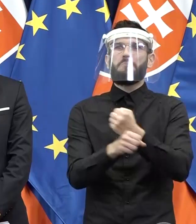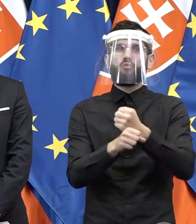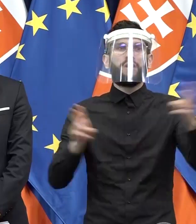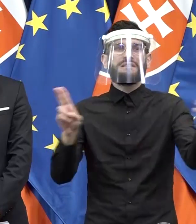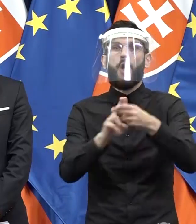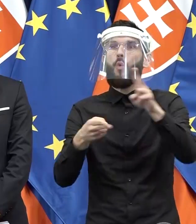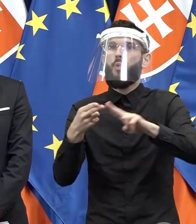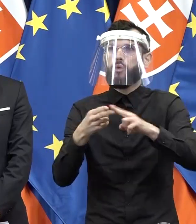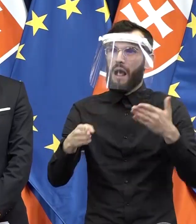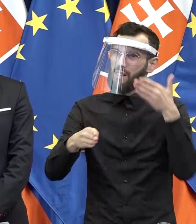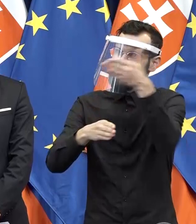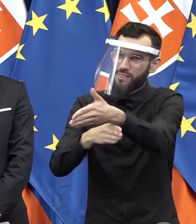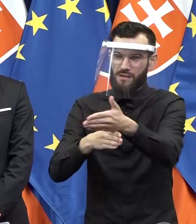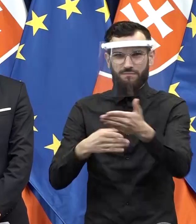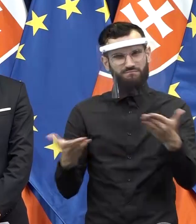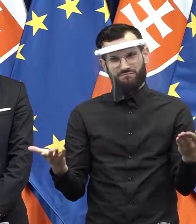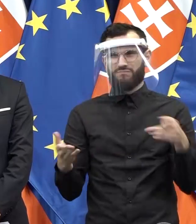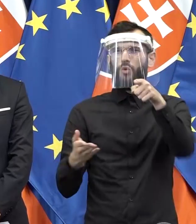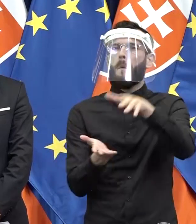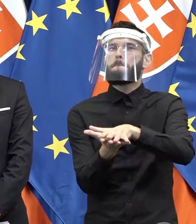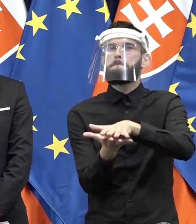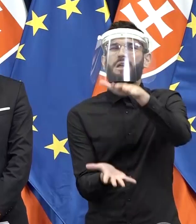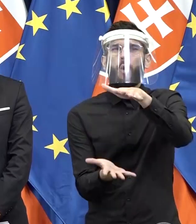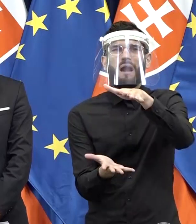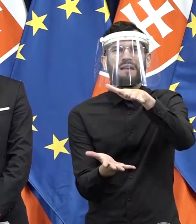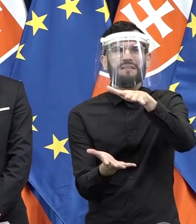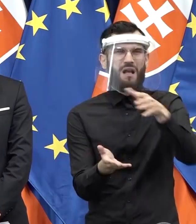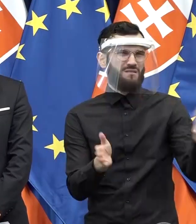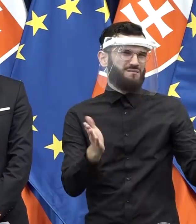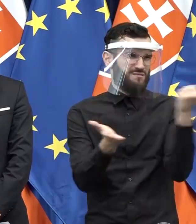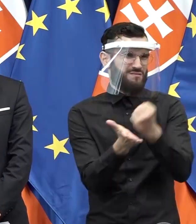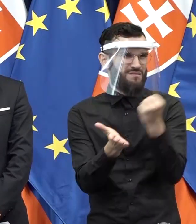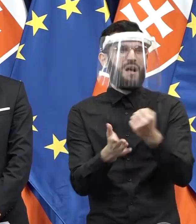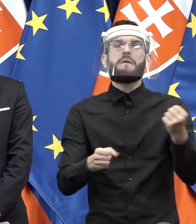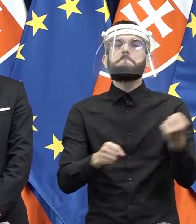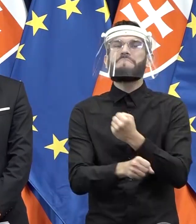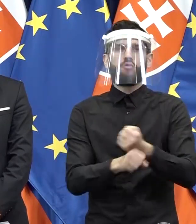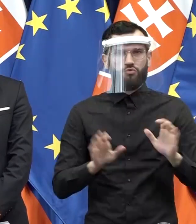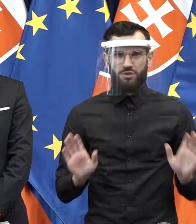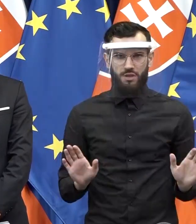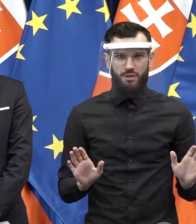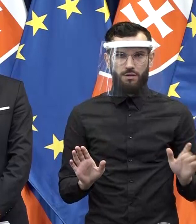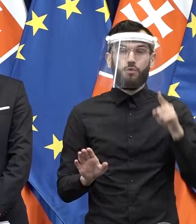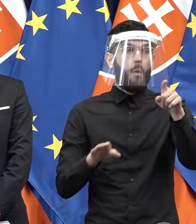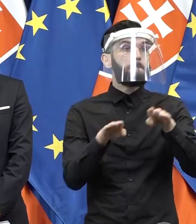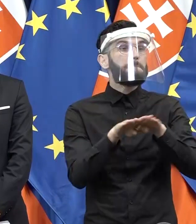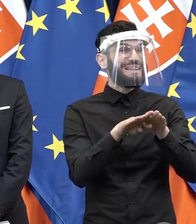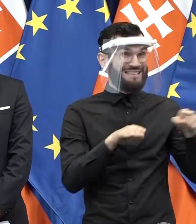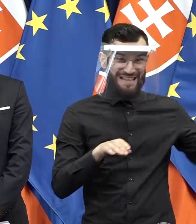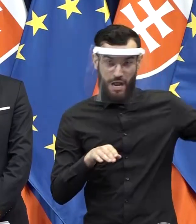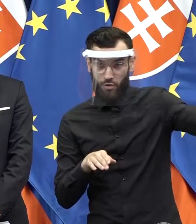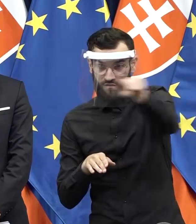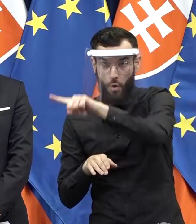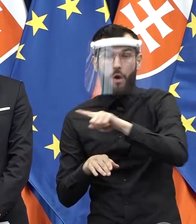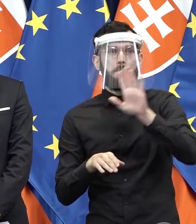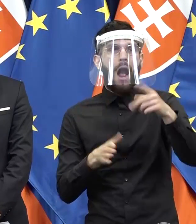úradoch, keď to jednoducho môžeme túto byrokraciu odsunúť neskôr. Takže tam ministerstva túto úlohu dostali,